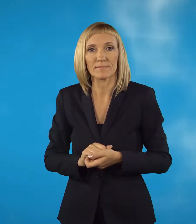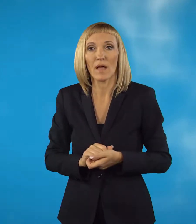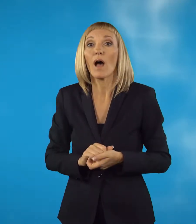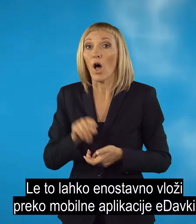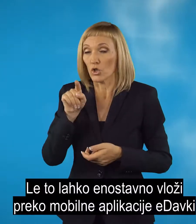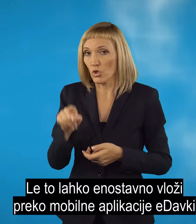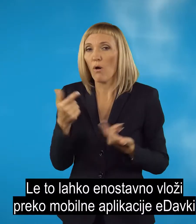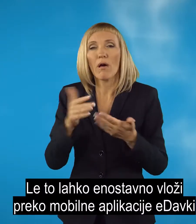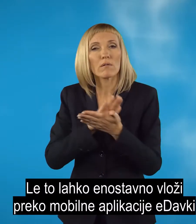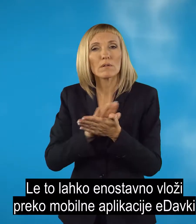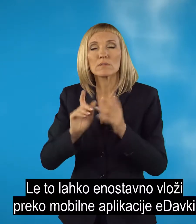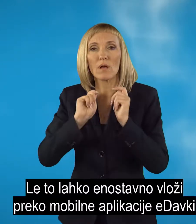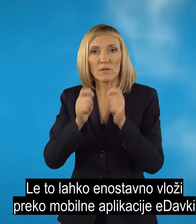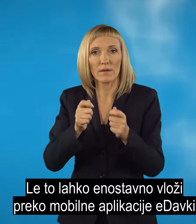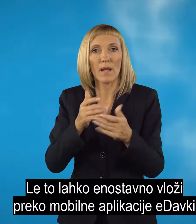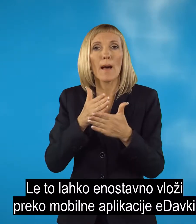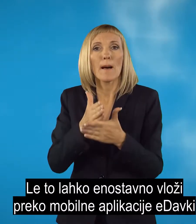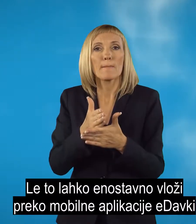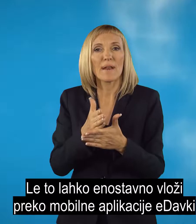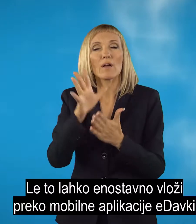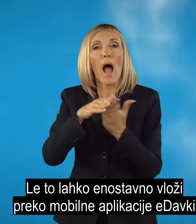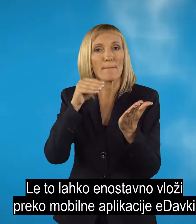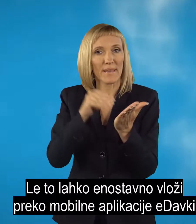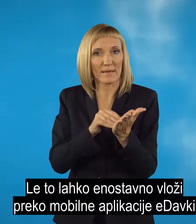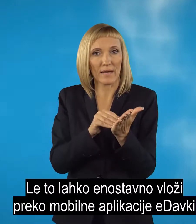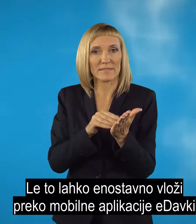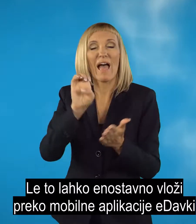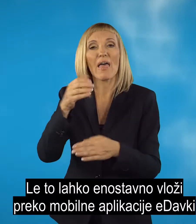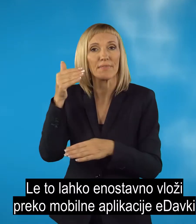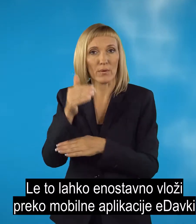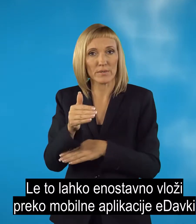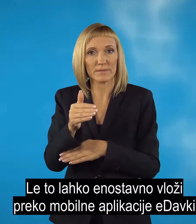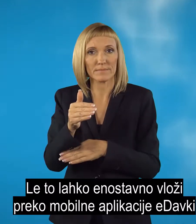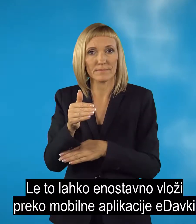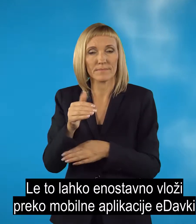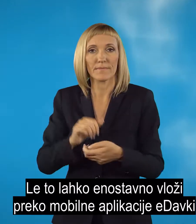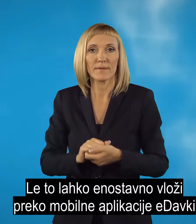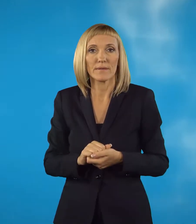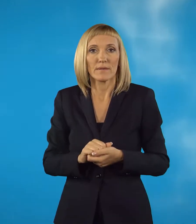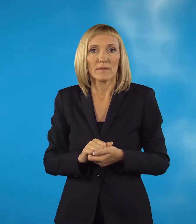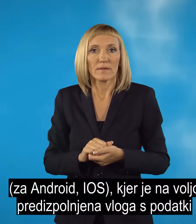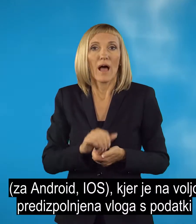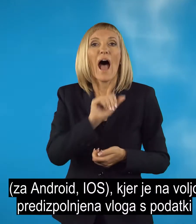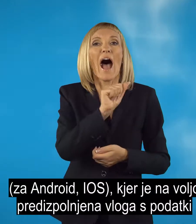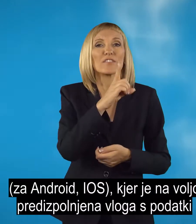Le to lahko enostavno vloži preko mobilne aplikacije e-davki, Android,